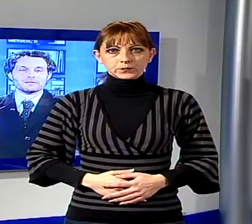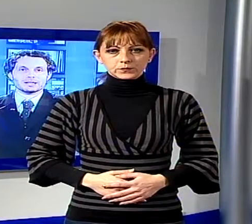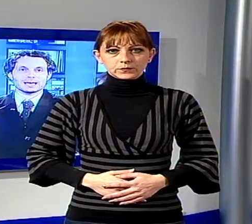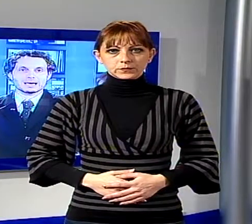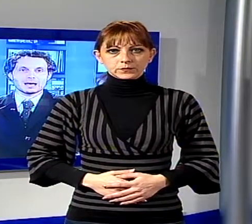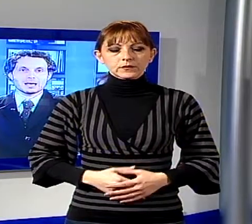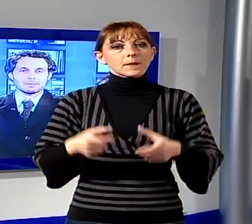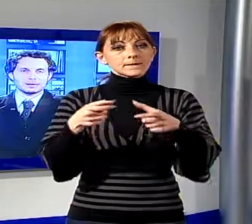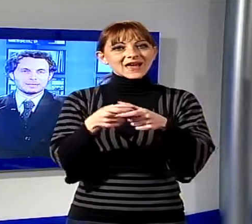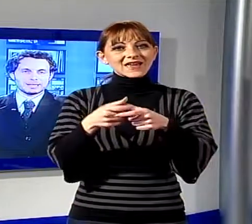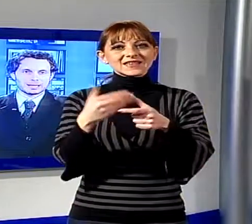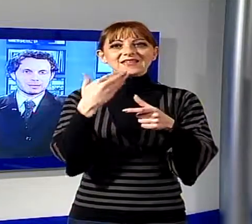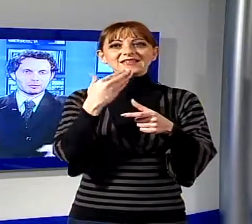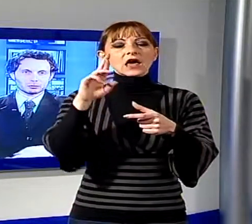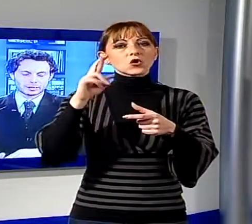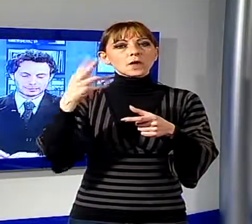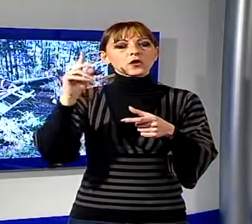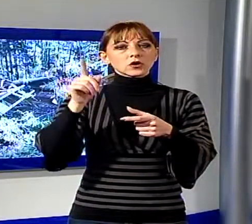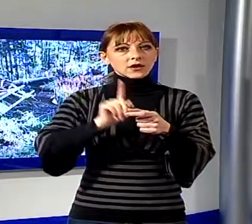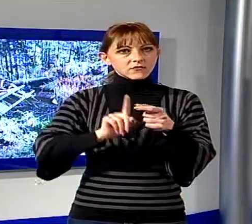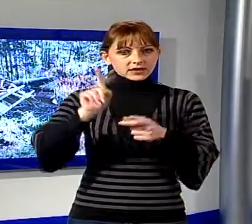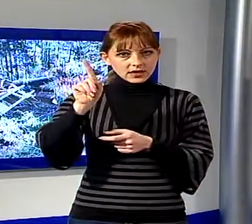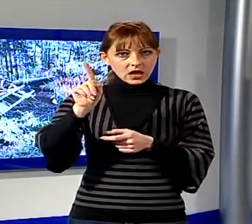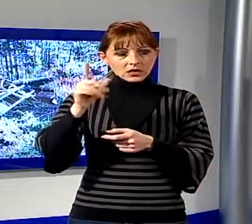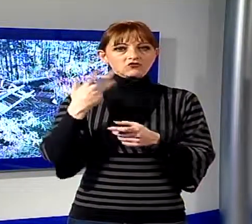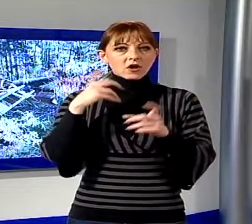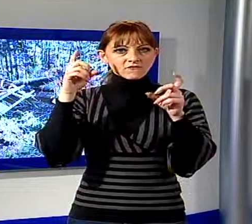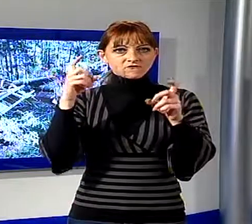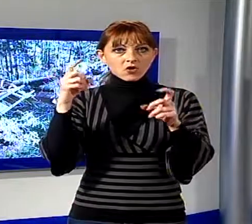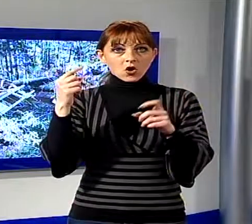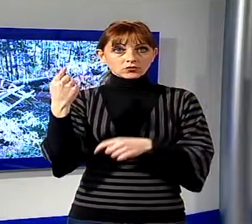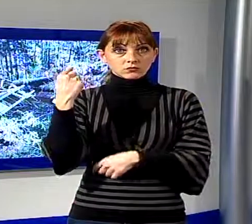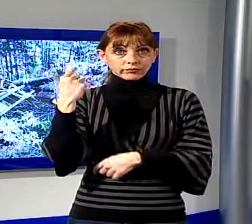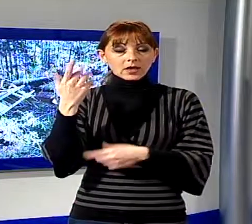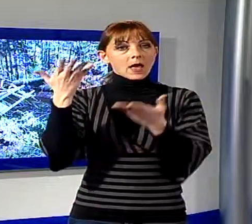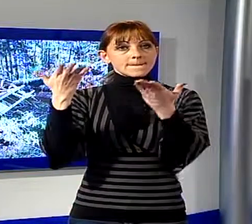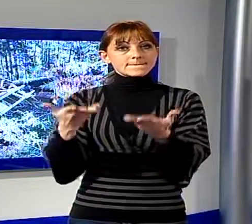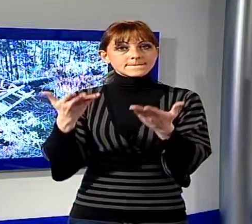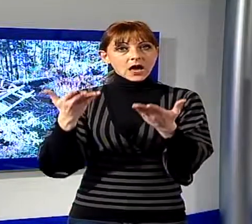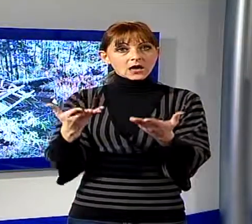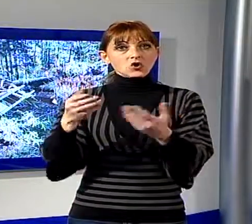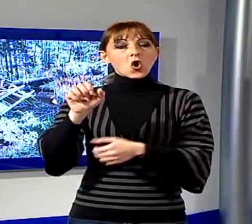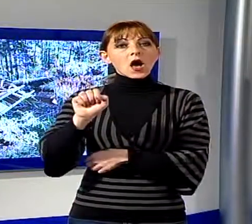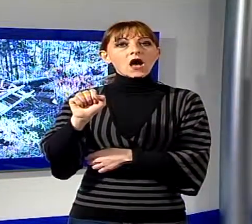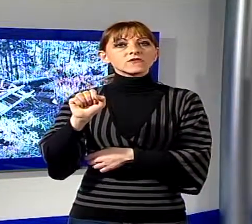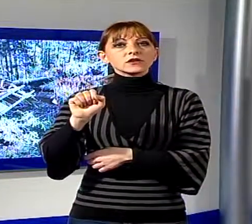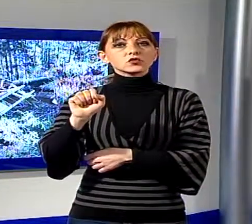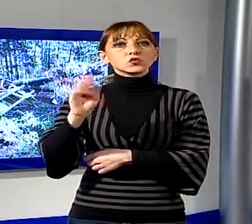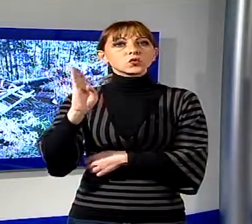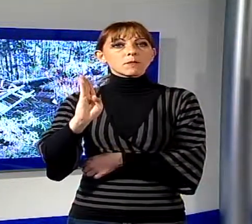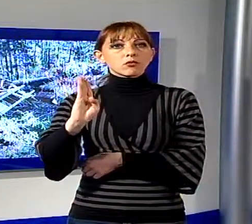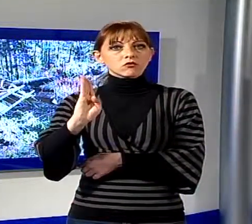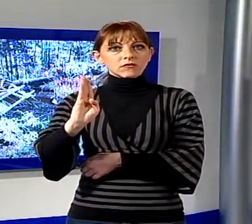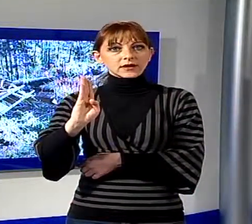in Garfagnana, per vedere delle foto che si riferiscono al Parco Avventura del Bufardello che ci sono state inviate